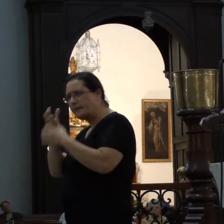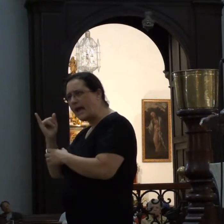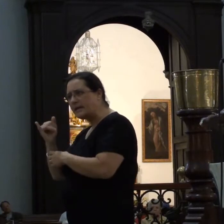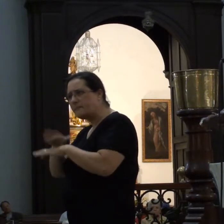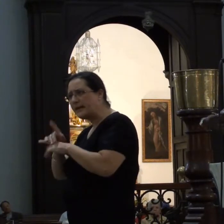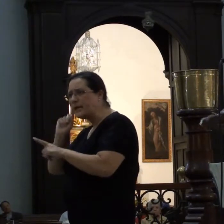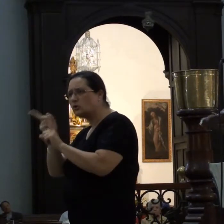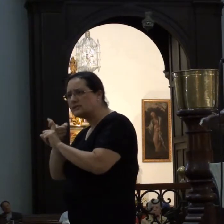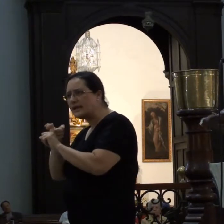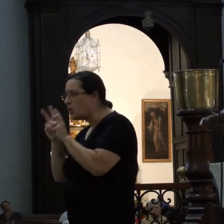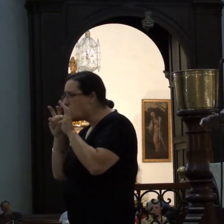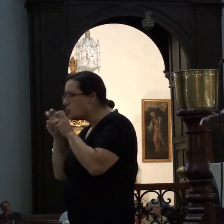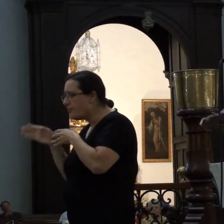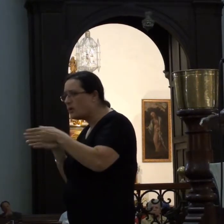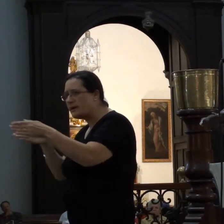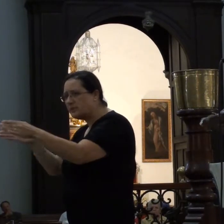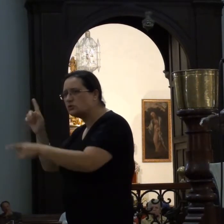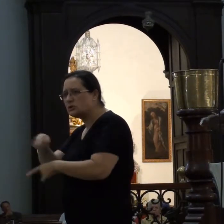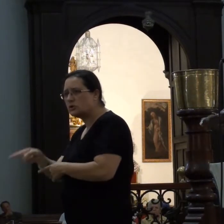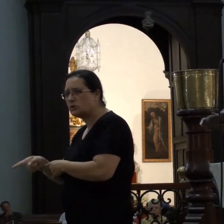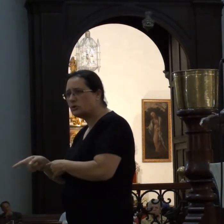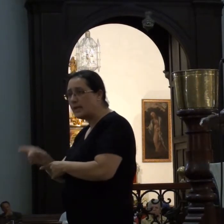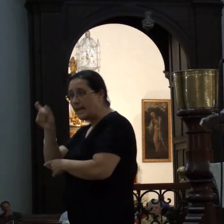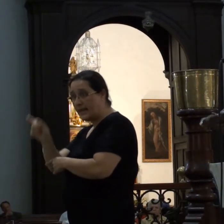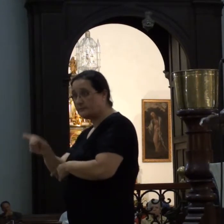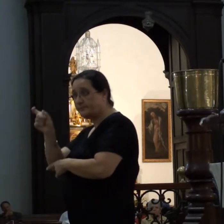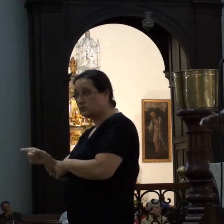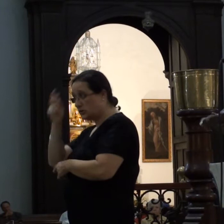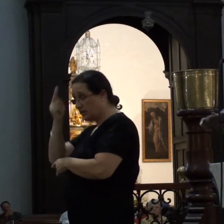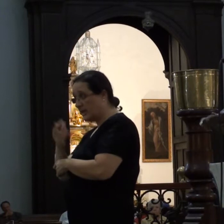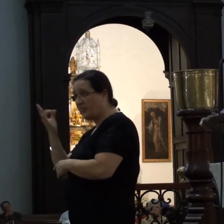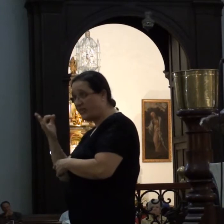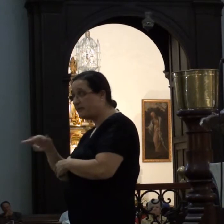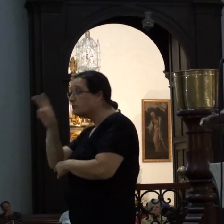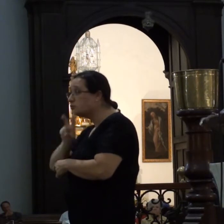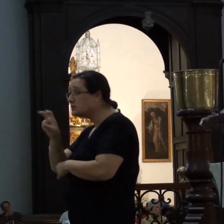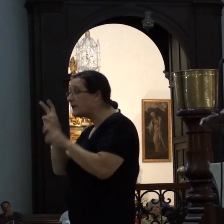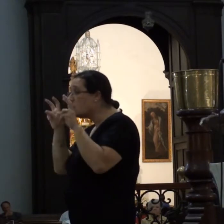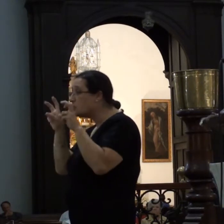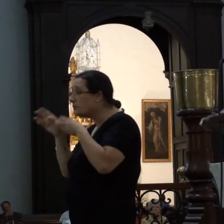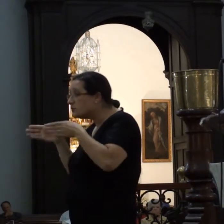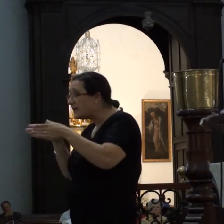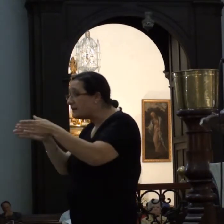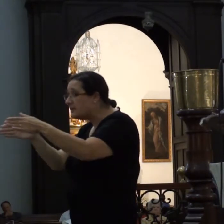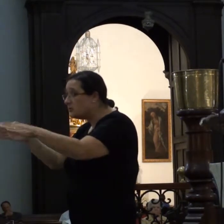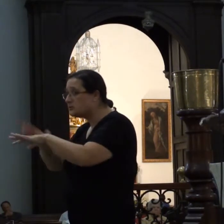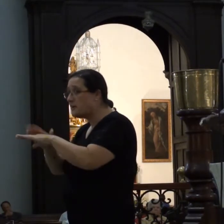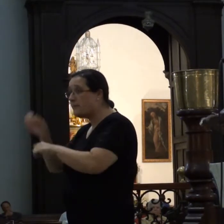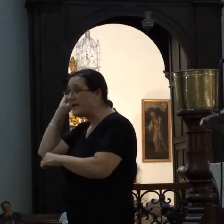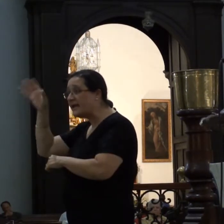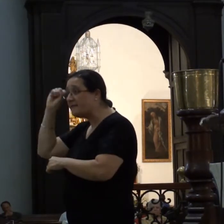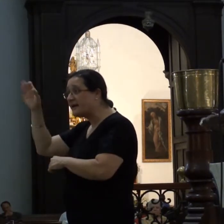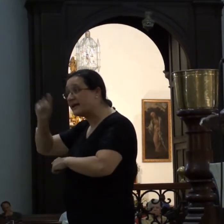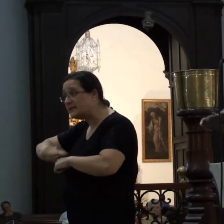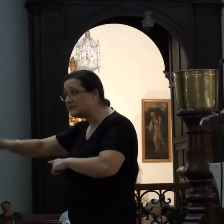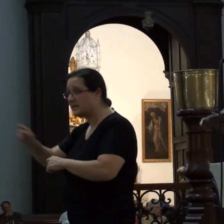nuevos caminos en la evangelización por lo tanto con esta realidad Nosotros